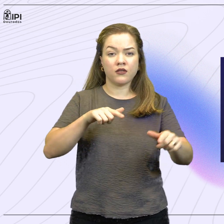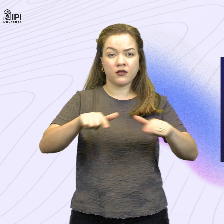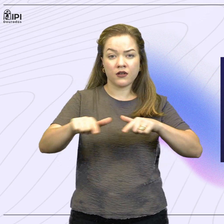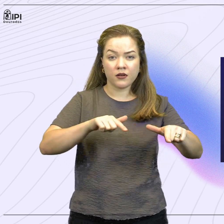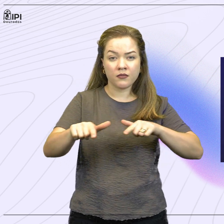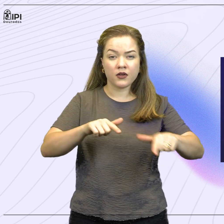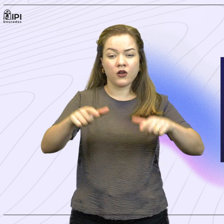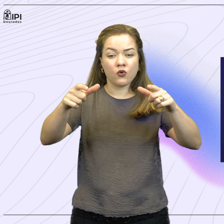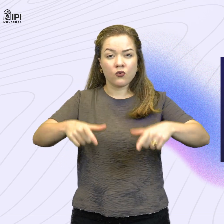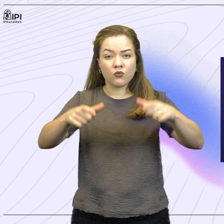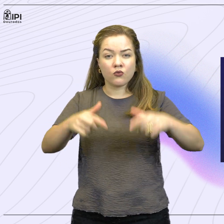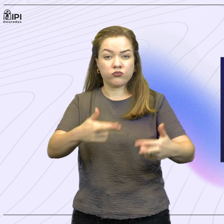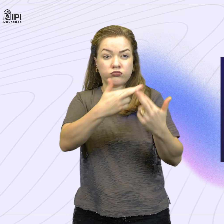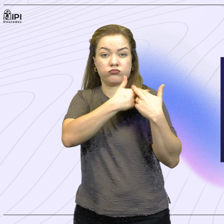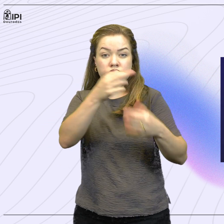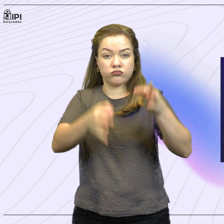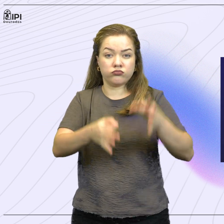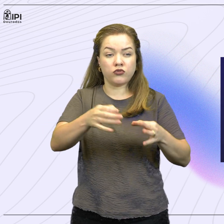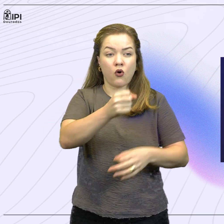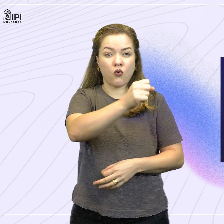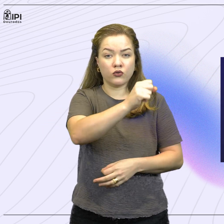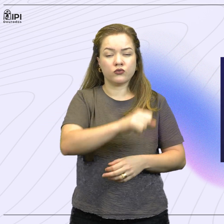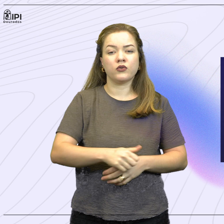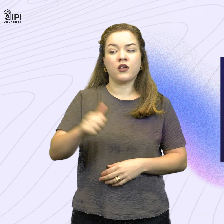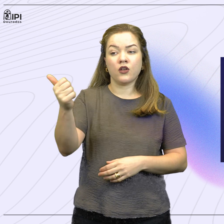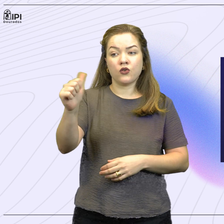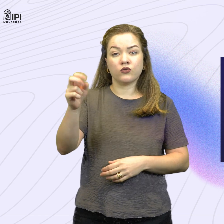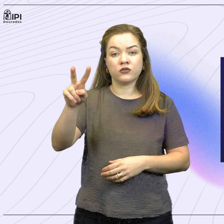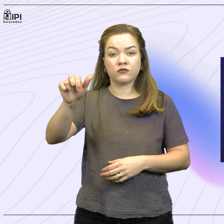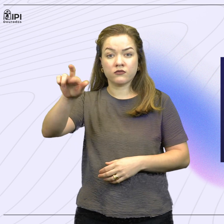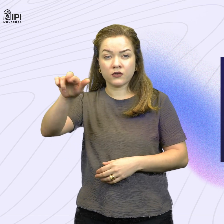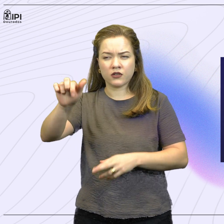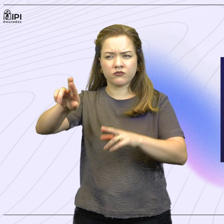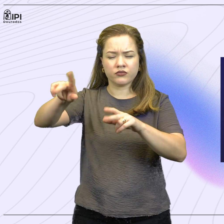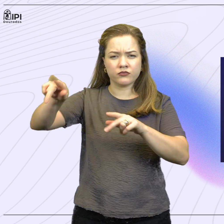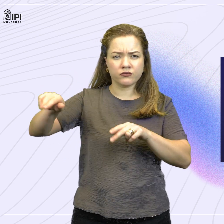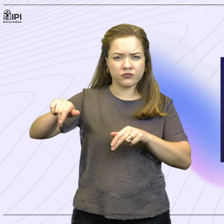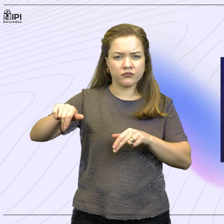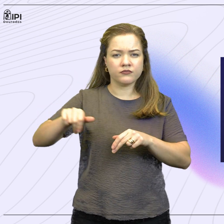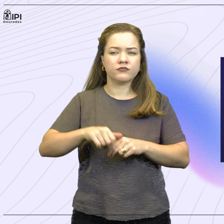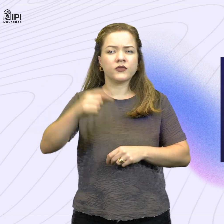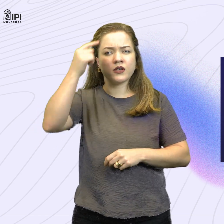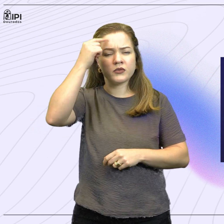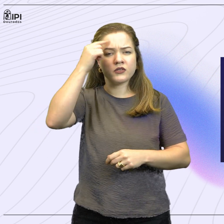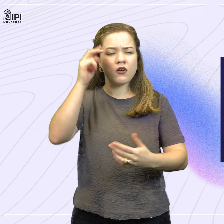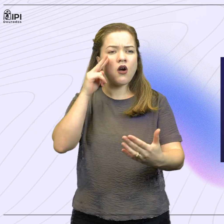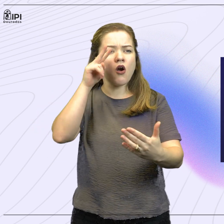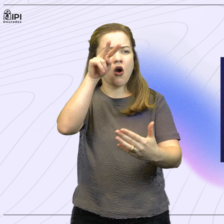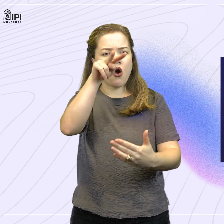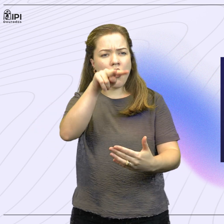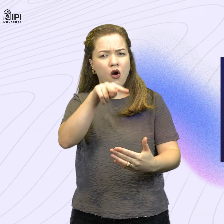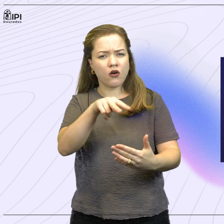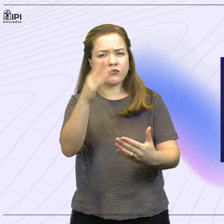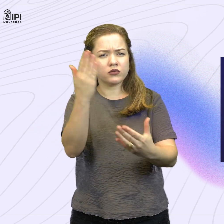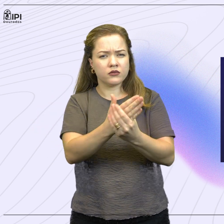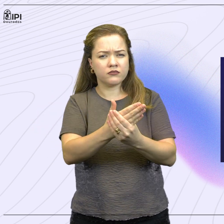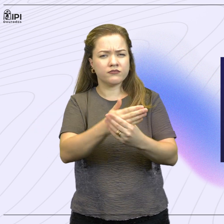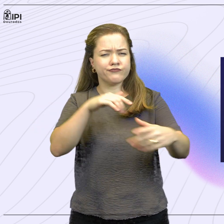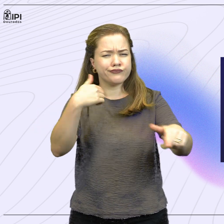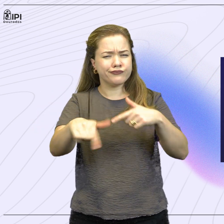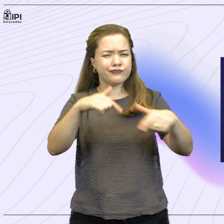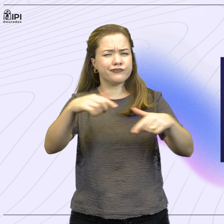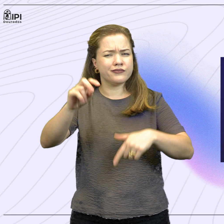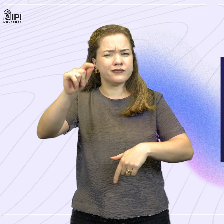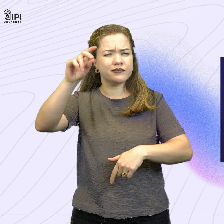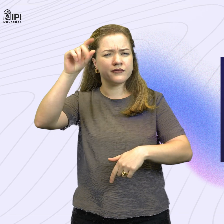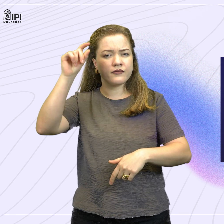dentro do estado, né, umas 11 varas diferentes, e sempre eu pensei nisso, quando eu olhava um processo, trabalhei no criminal há muito tempo, em que é